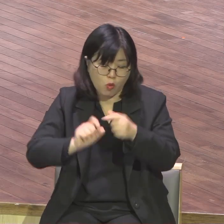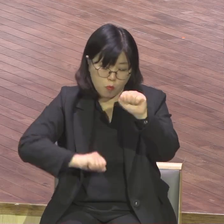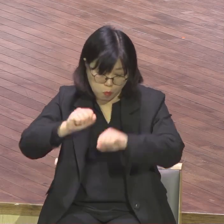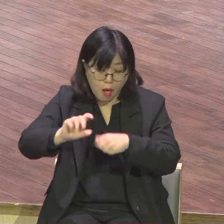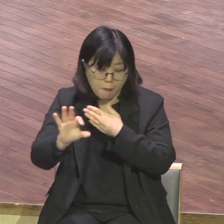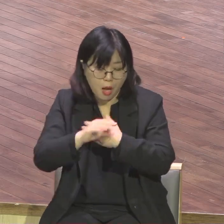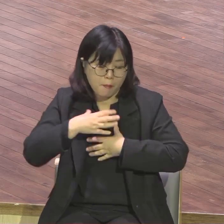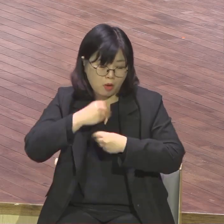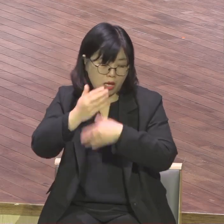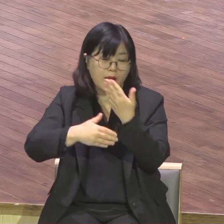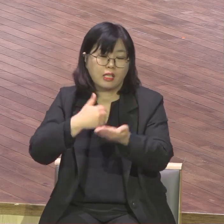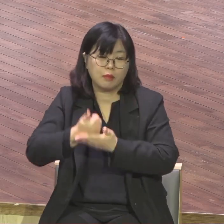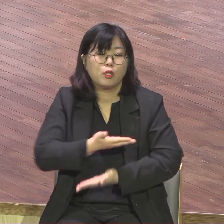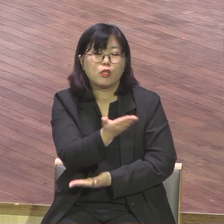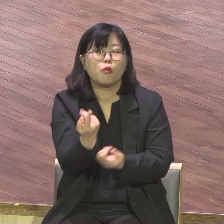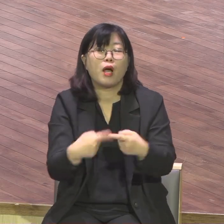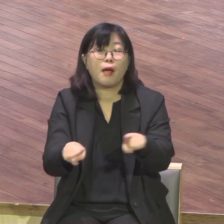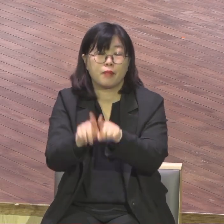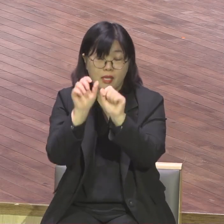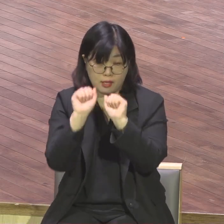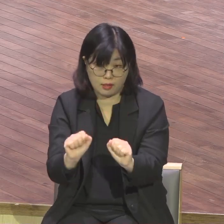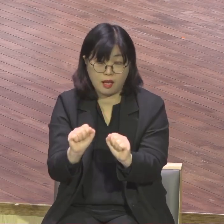계시리라. 아멘.